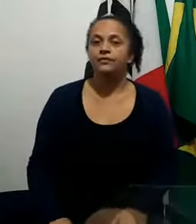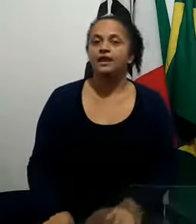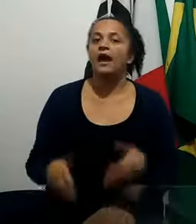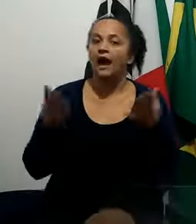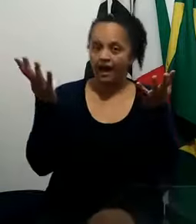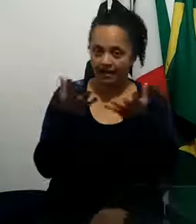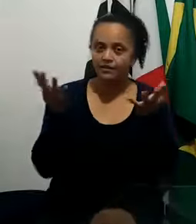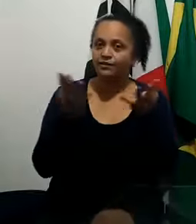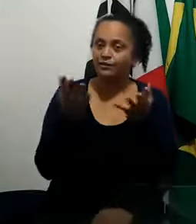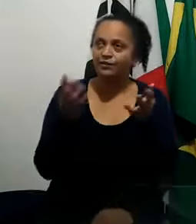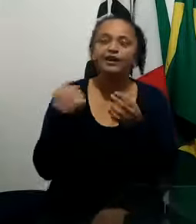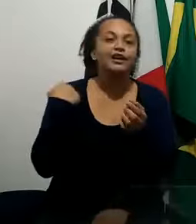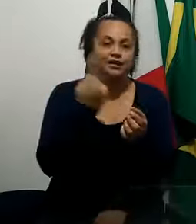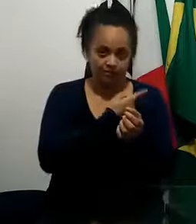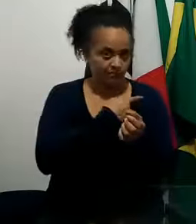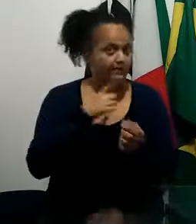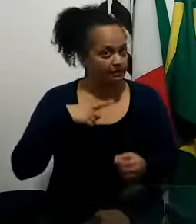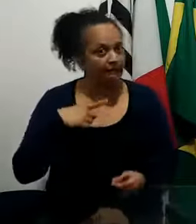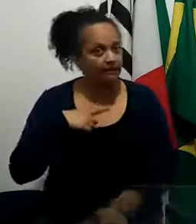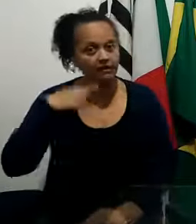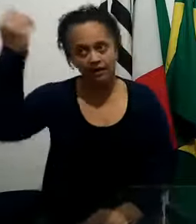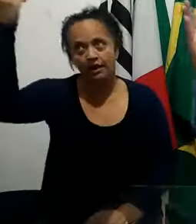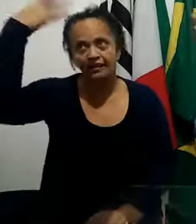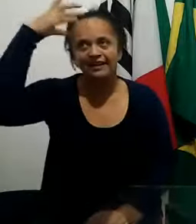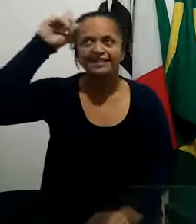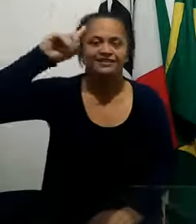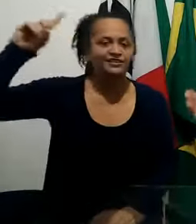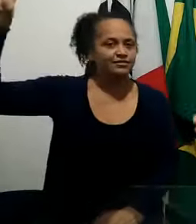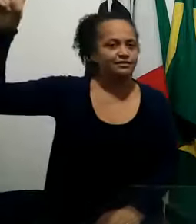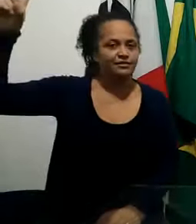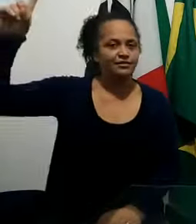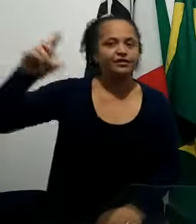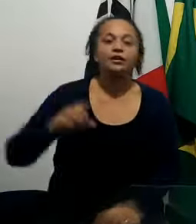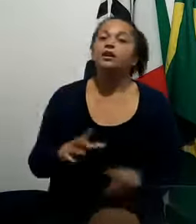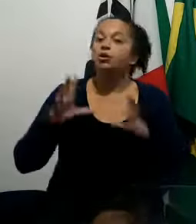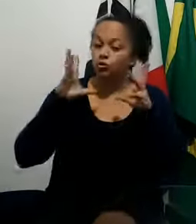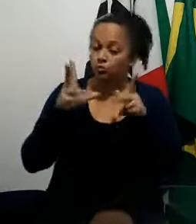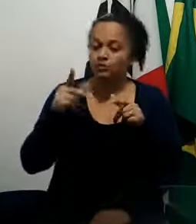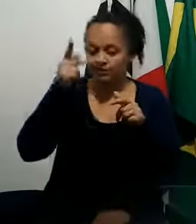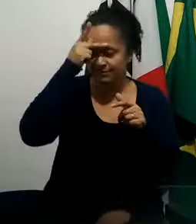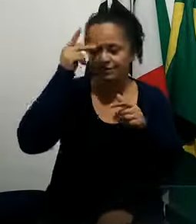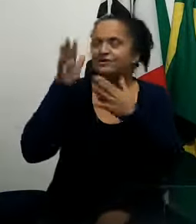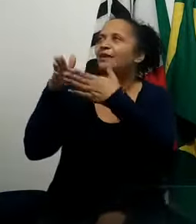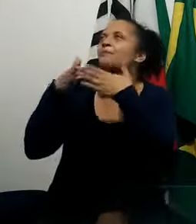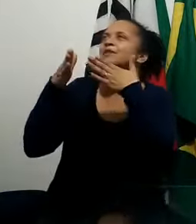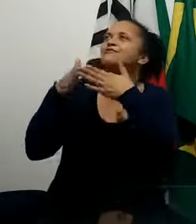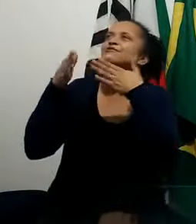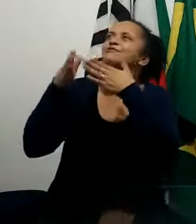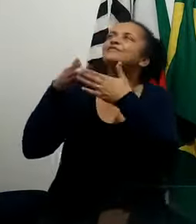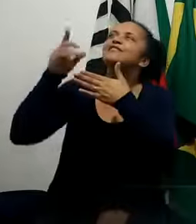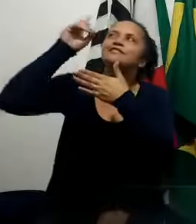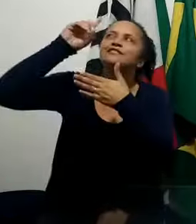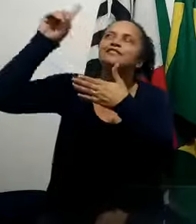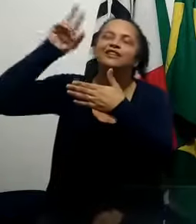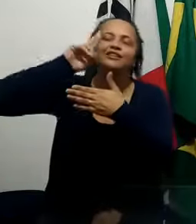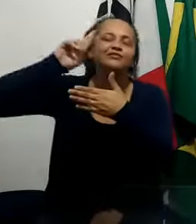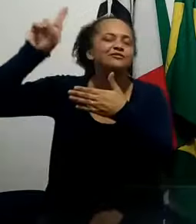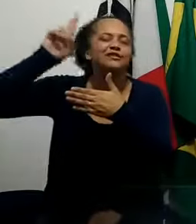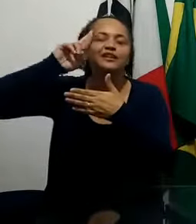porta da graça está aberta. Por enquanto todo aquele que invocar o nome do Senhor será salvo. Mas